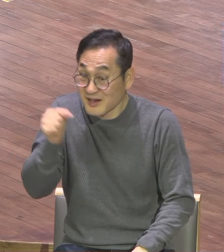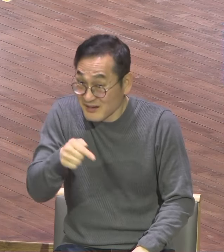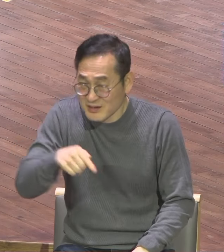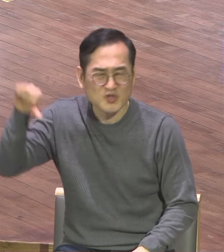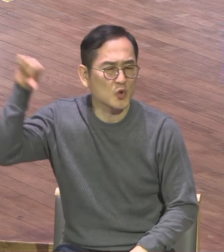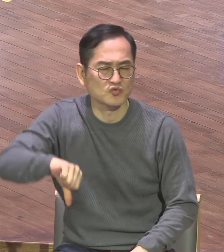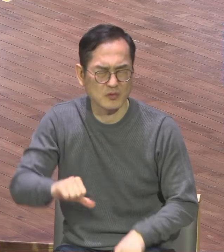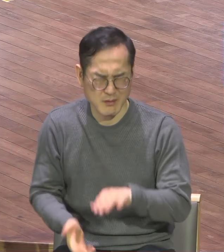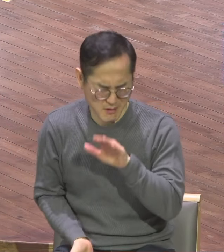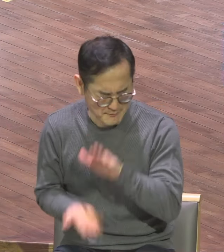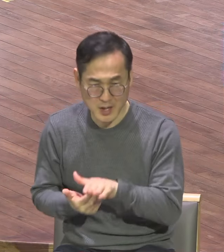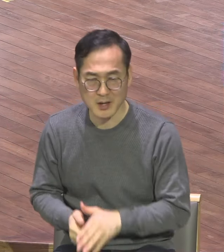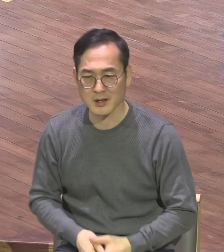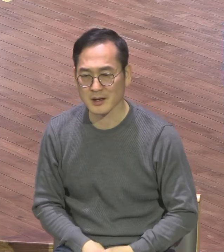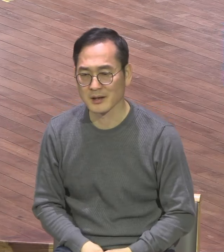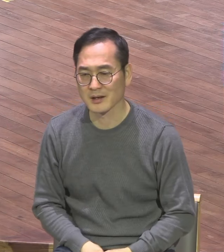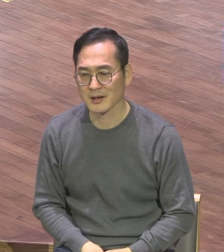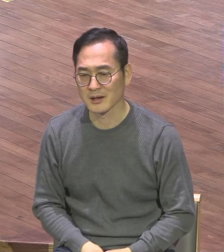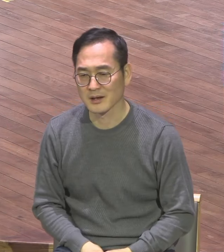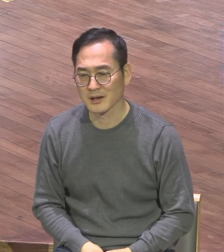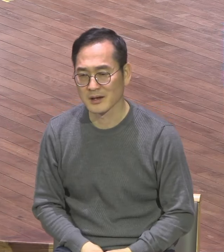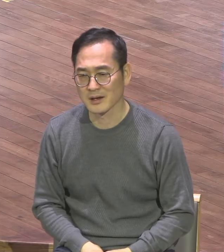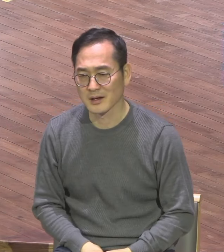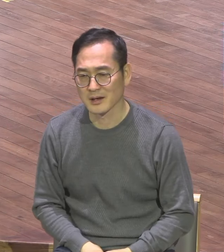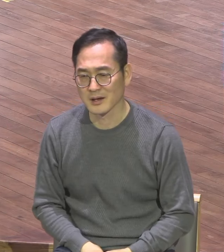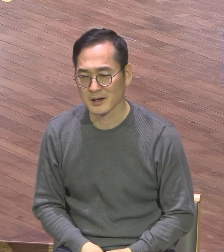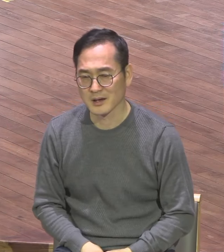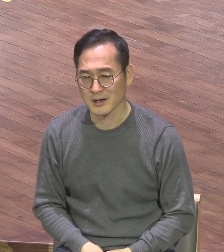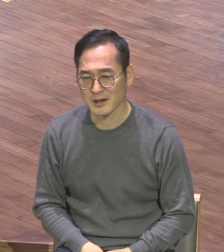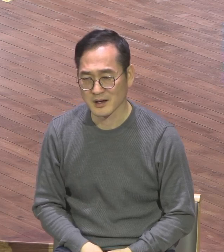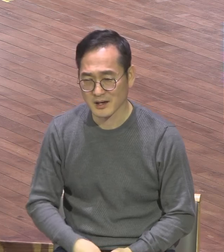것이다. 상당히 수준 높은 저주지요.